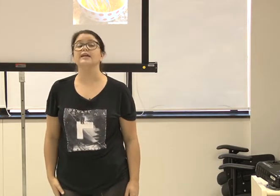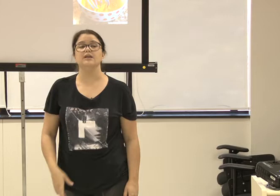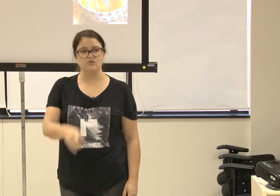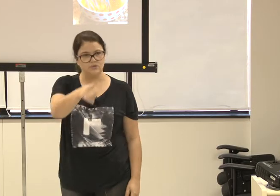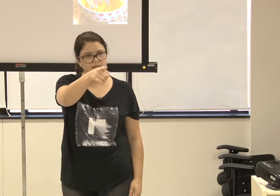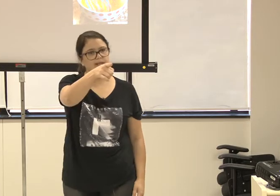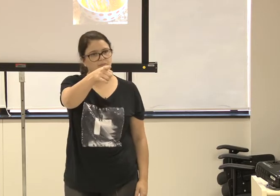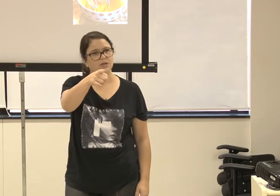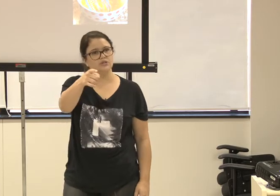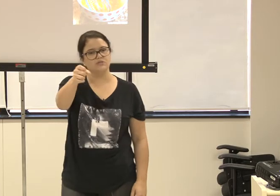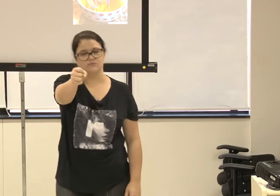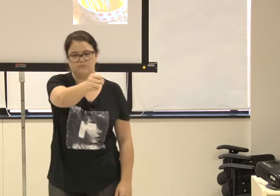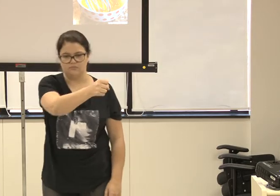Isso, exatamente.